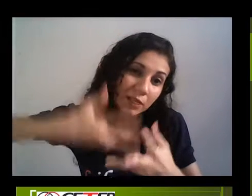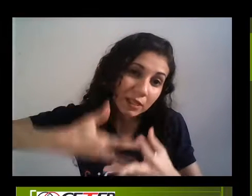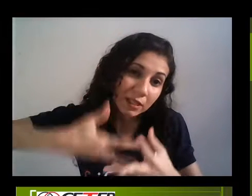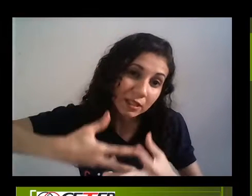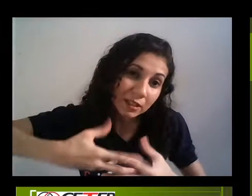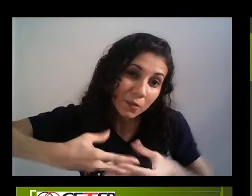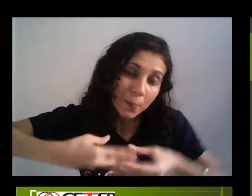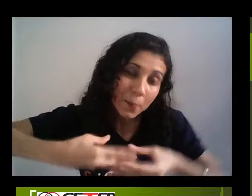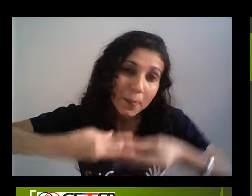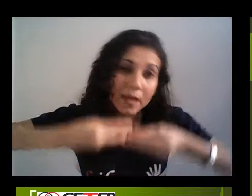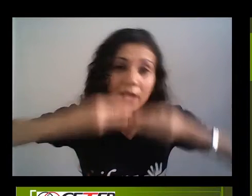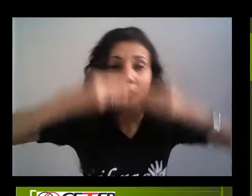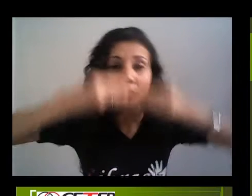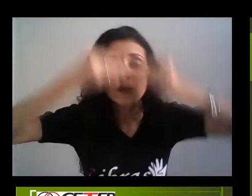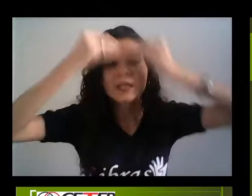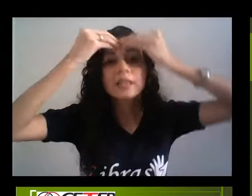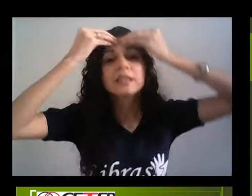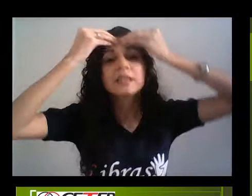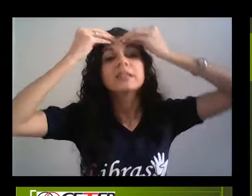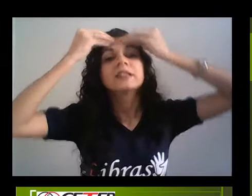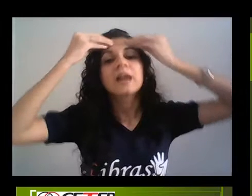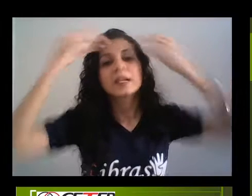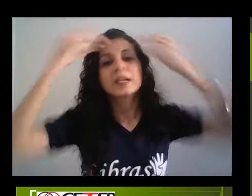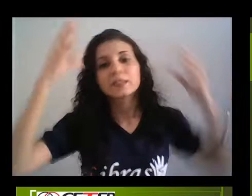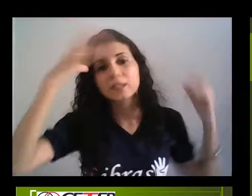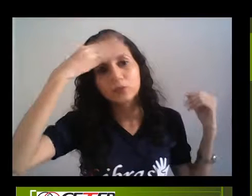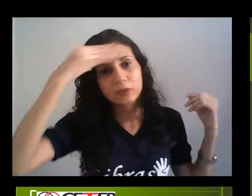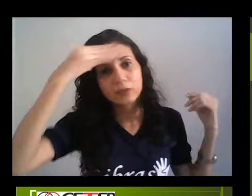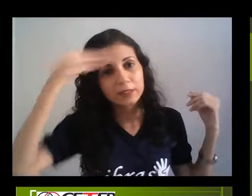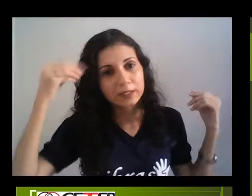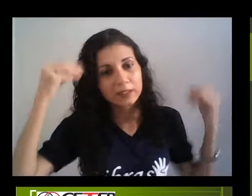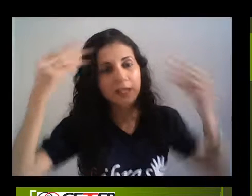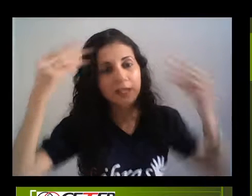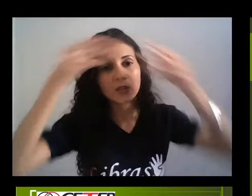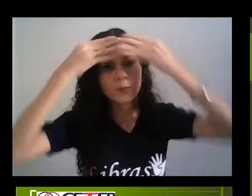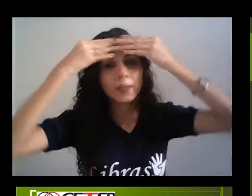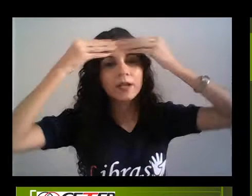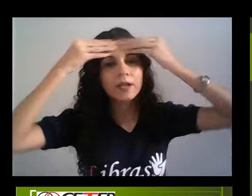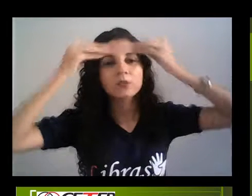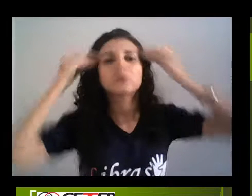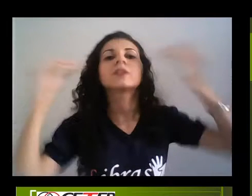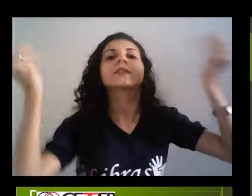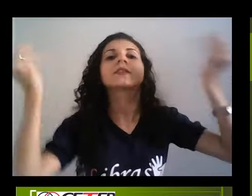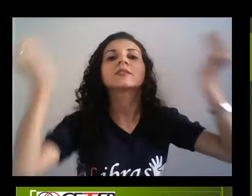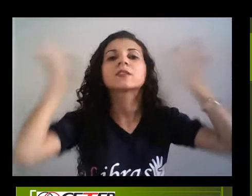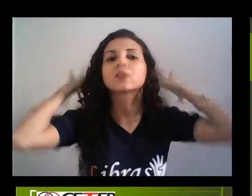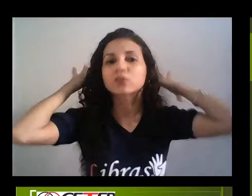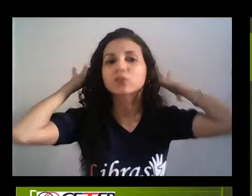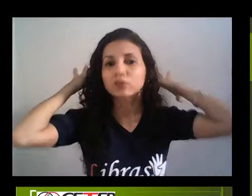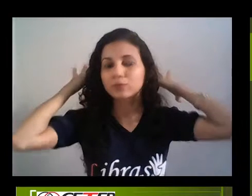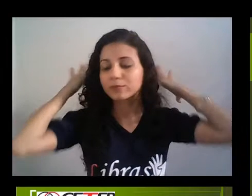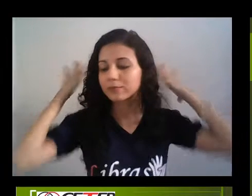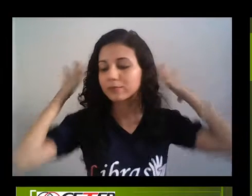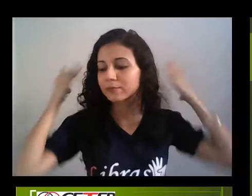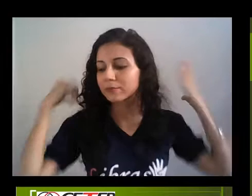isso daqui eu pego. Aí esse aqui é o sinal de esquecer, eu pego e